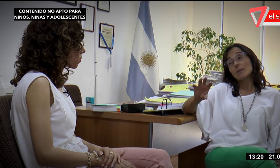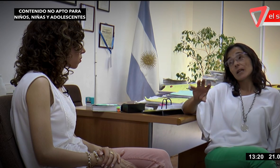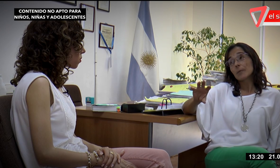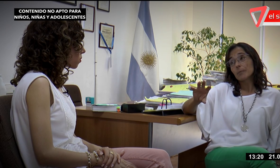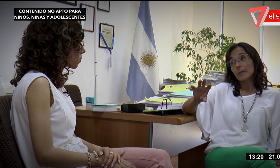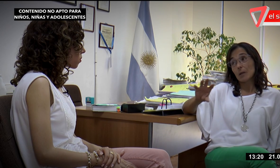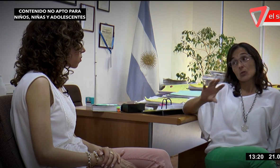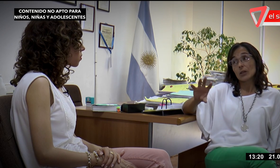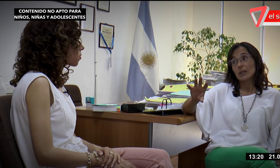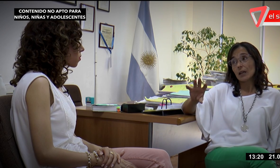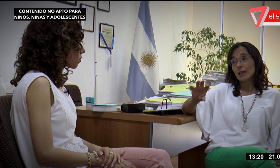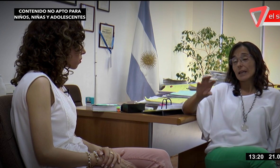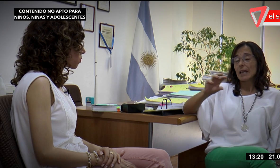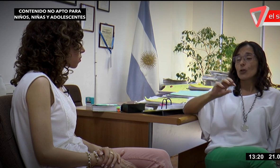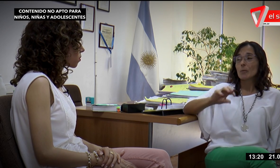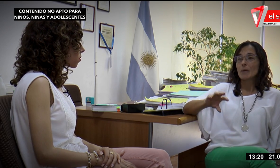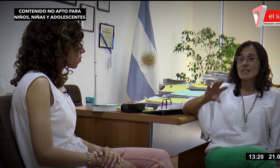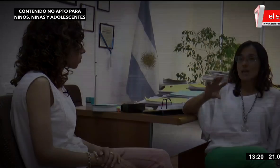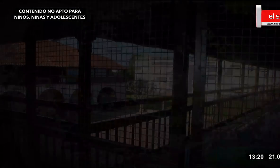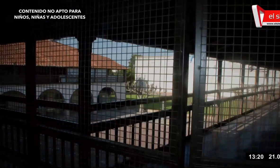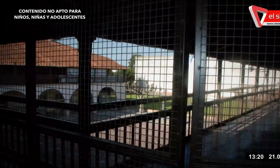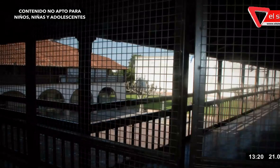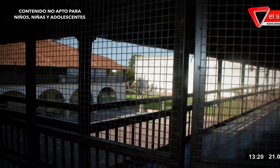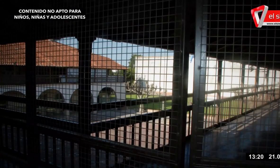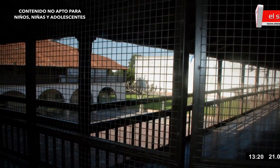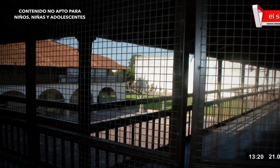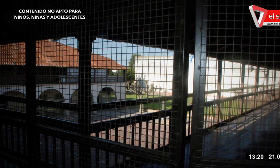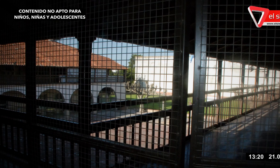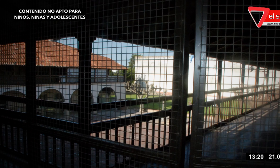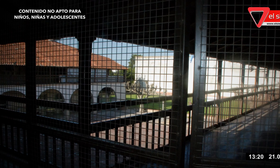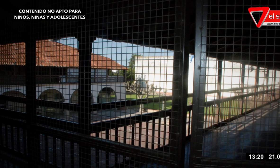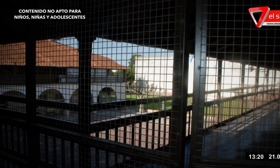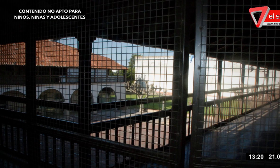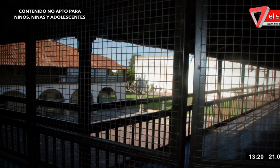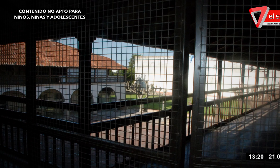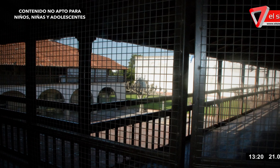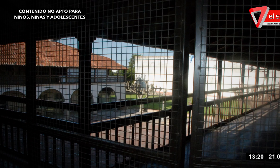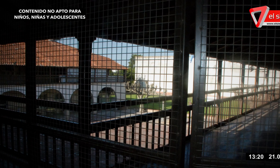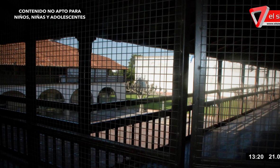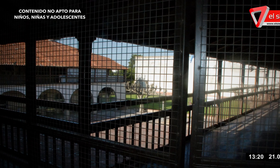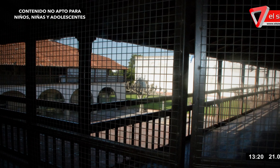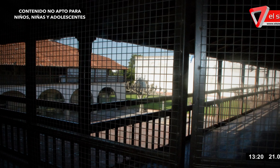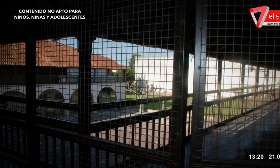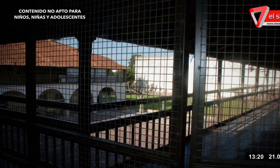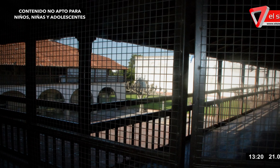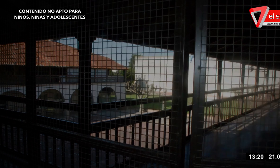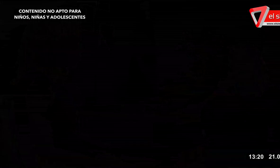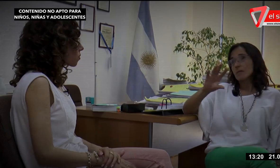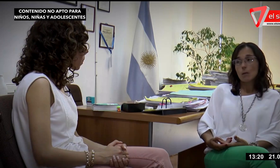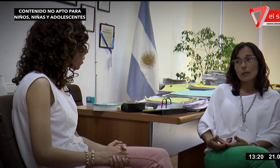semana, la mayor cantidad, que era donde permanecían los chicos que no tenían familia o que las familias vivían lejos, en el interior del país. Y el